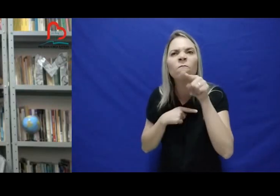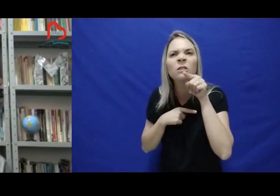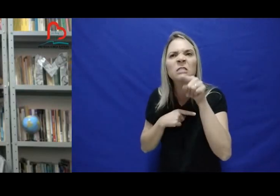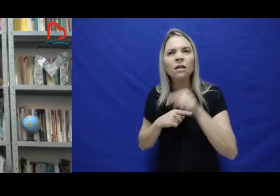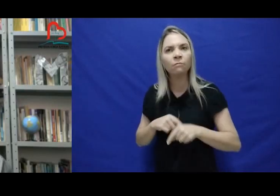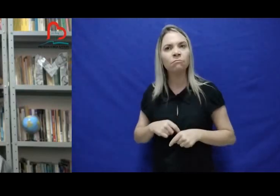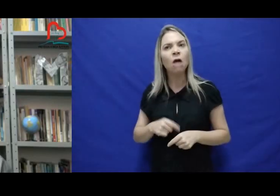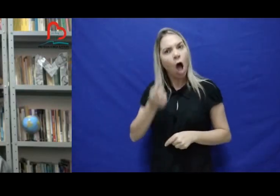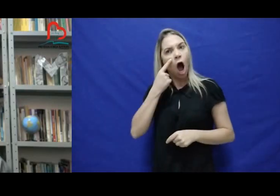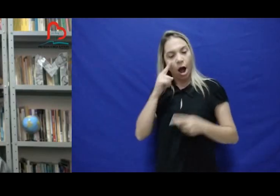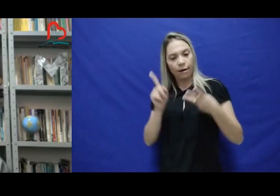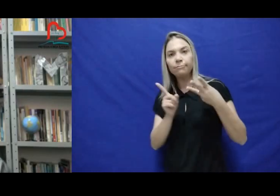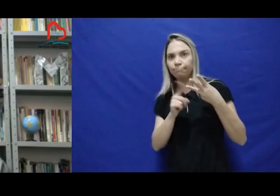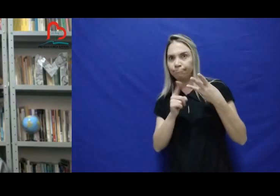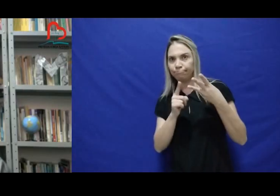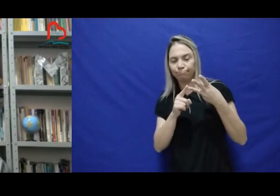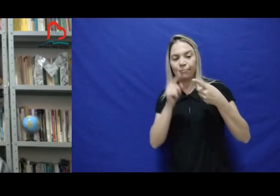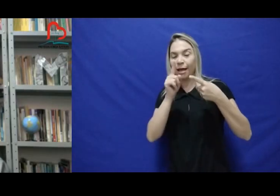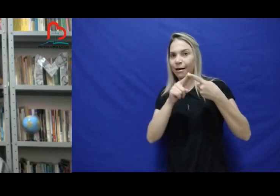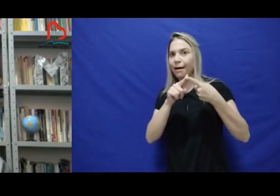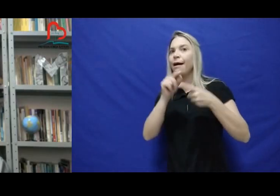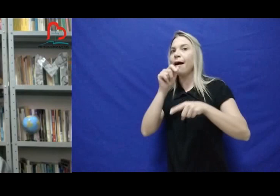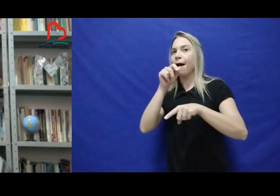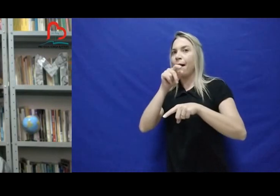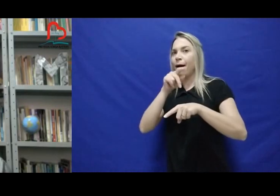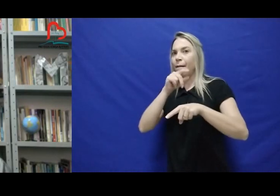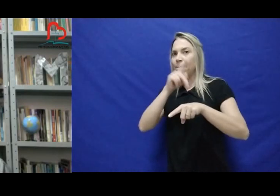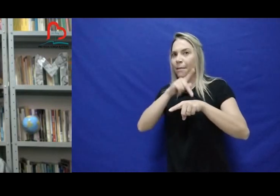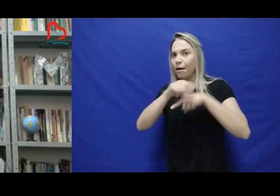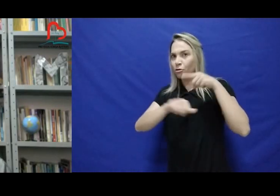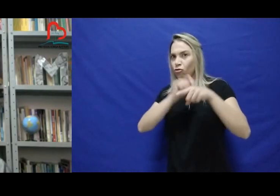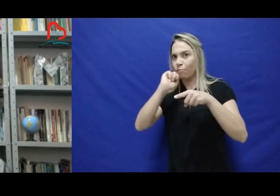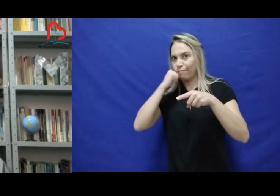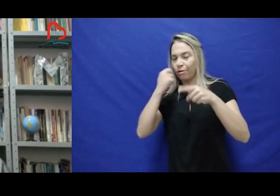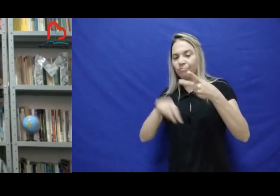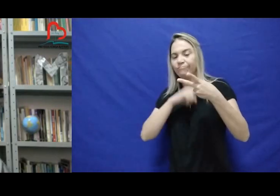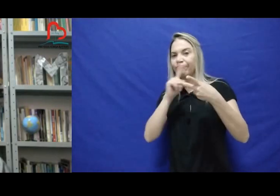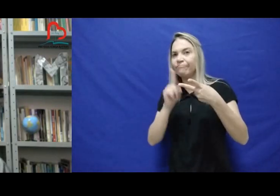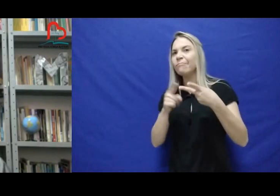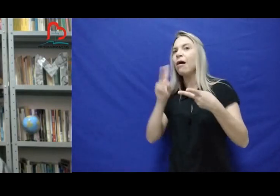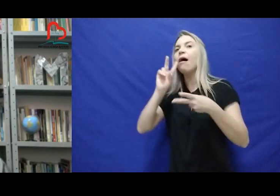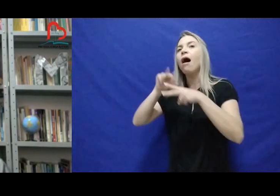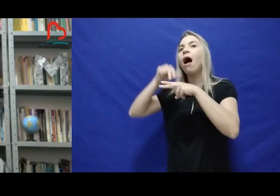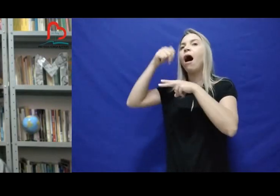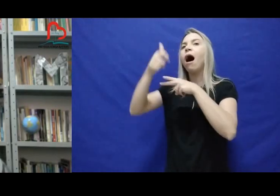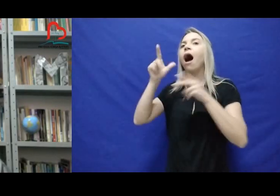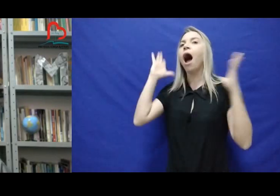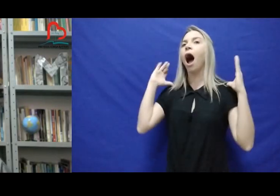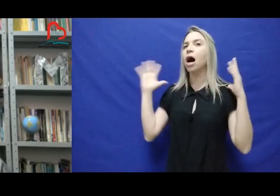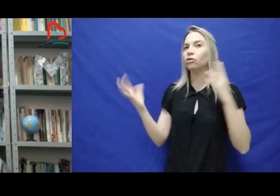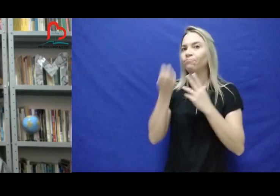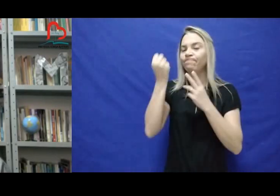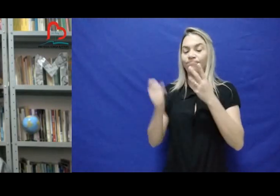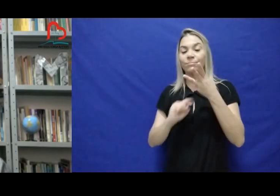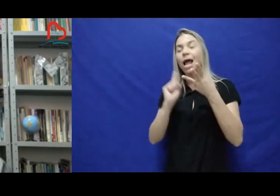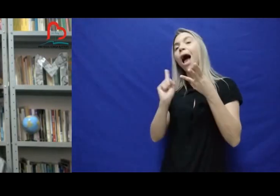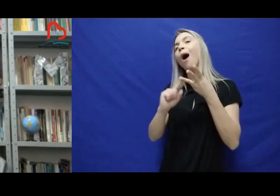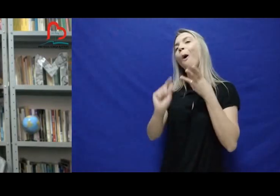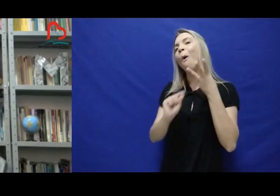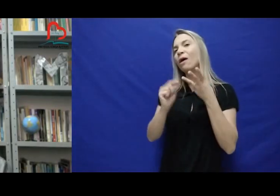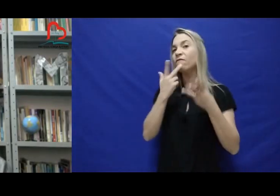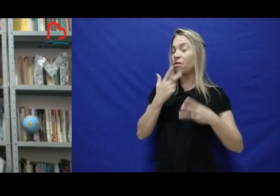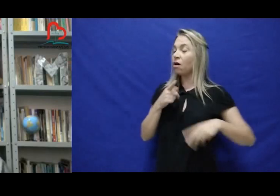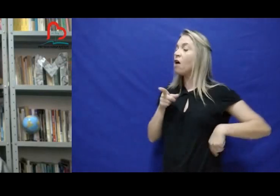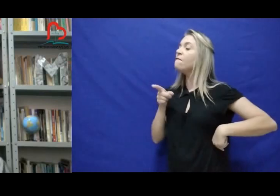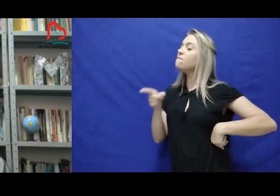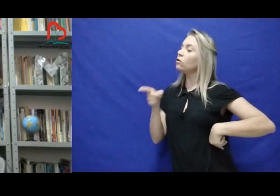mostra glórias dos reinos do mundo e diz a Jesus, como se ele pudesse garantir isso: tudo